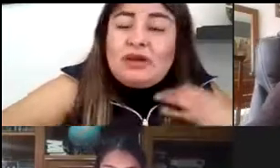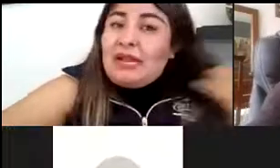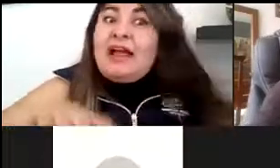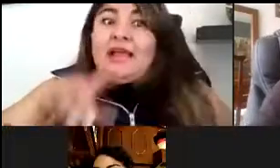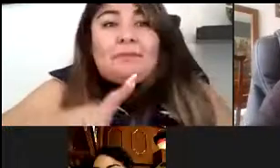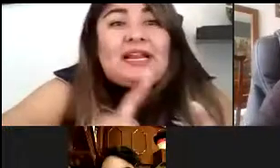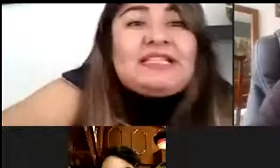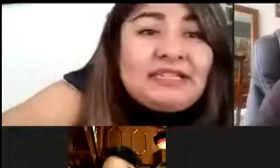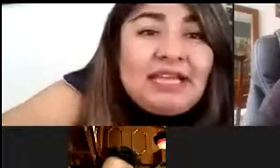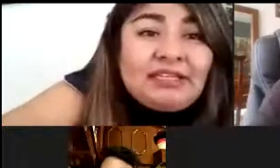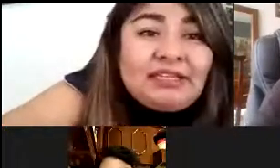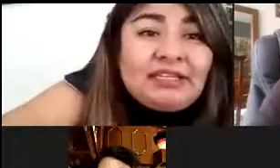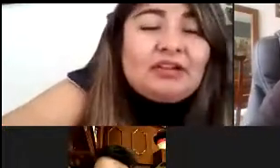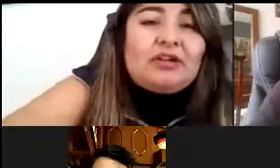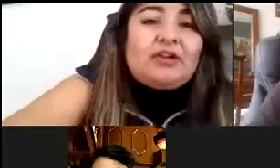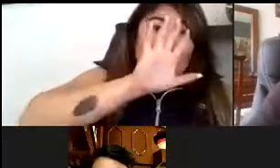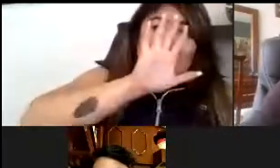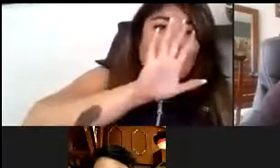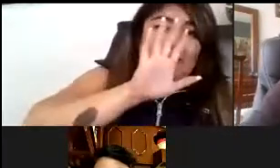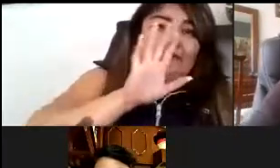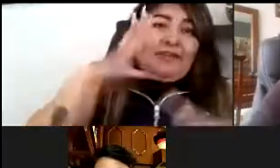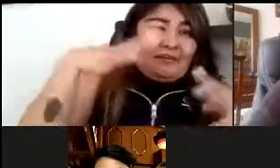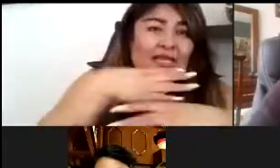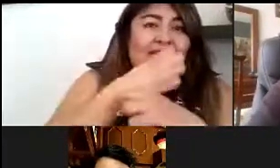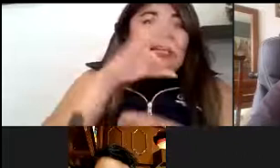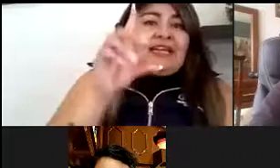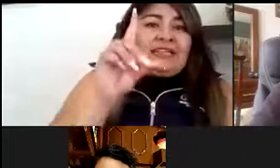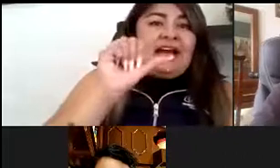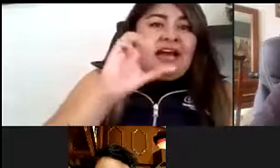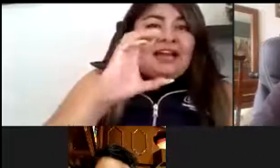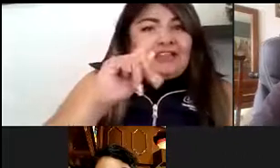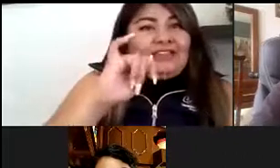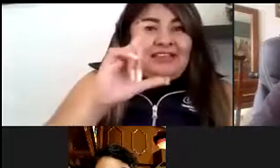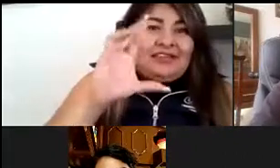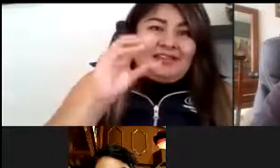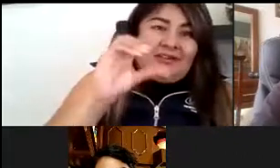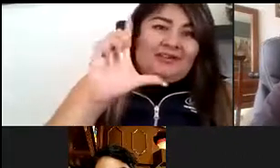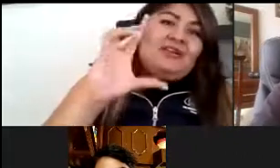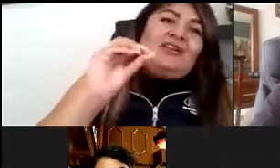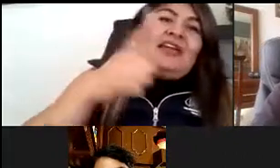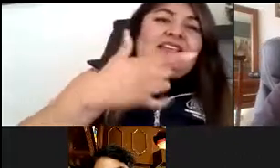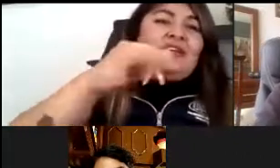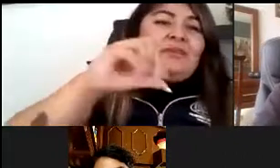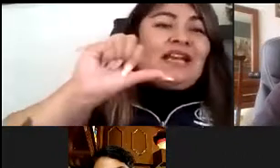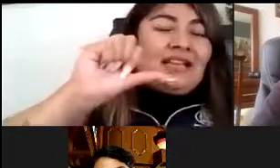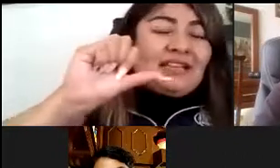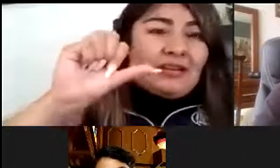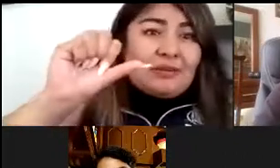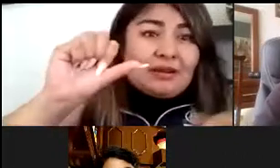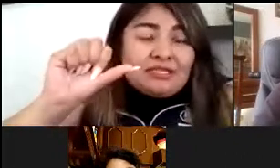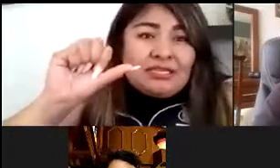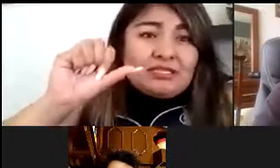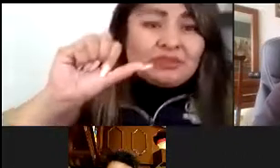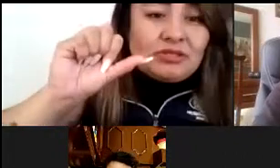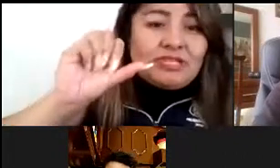repasamos. Para decir dactilología, la firma de dactilo. Ese como está Ali, ya tengo que